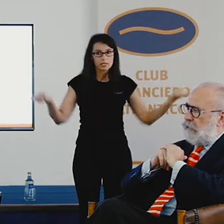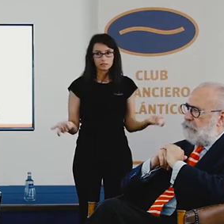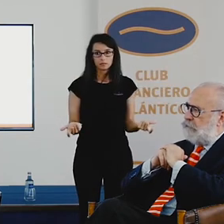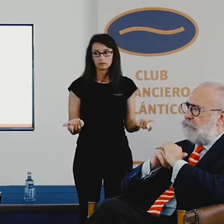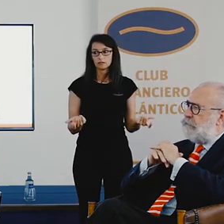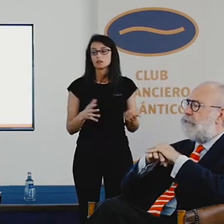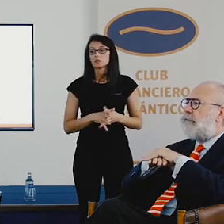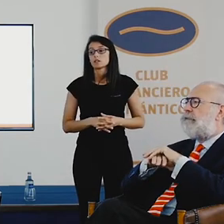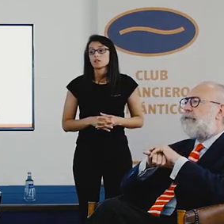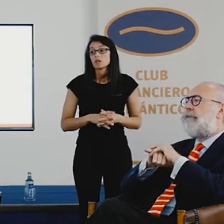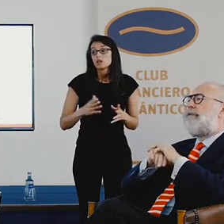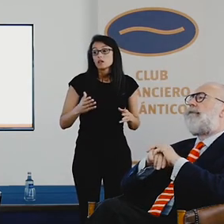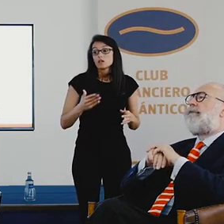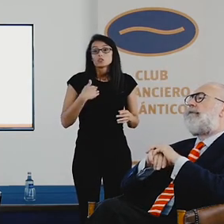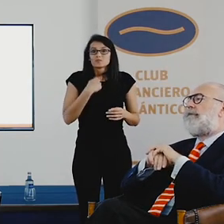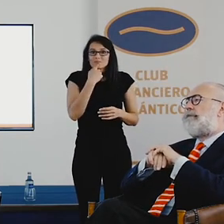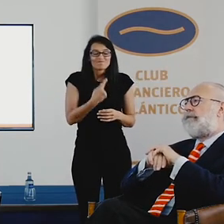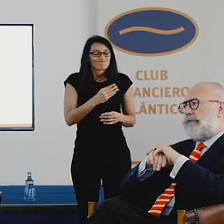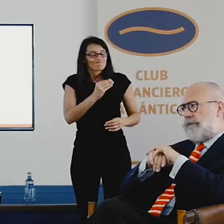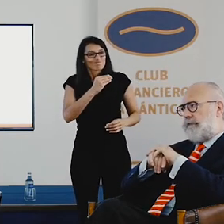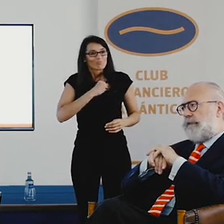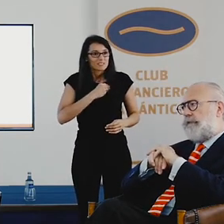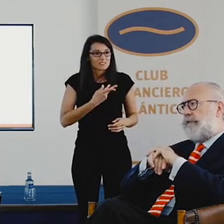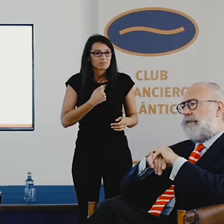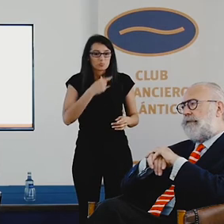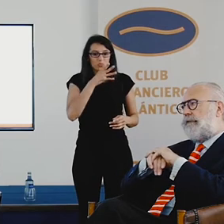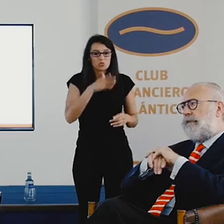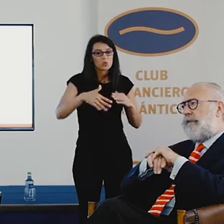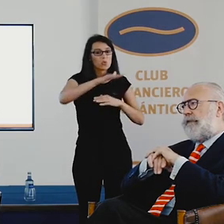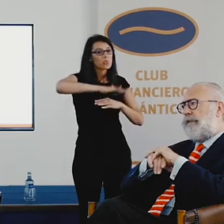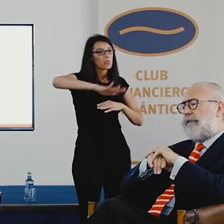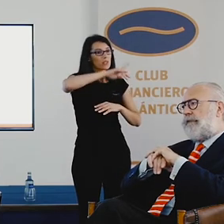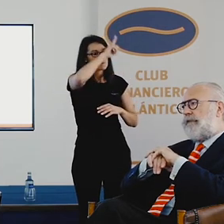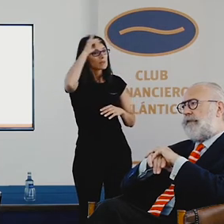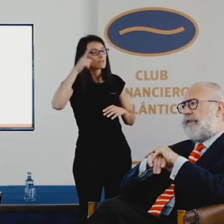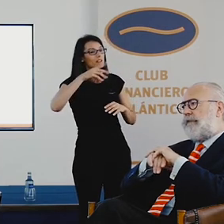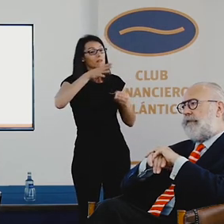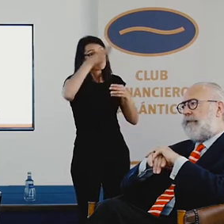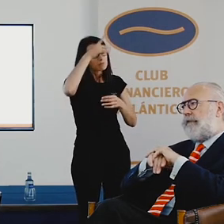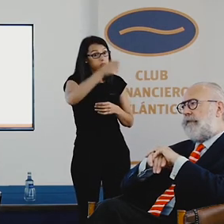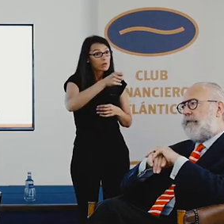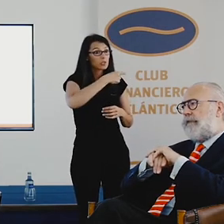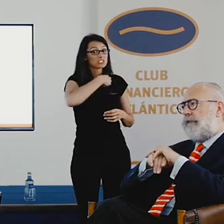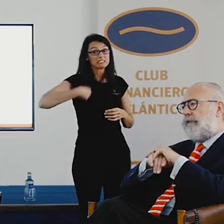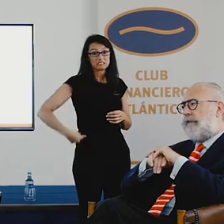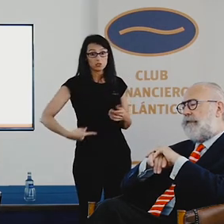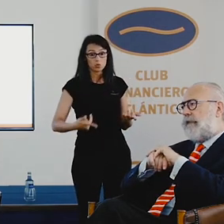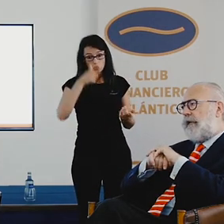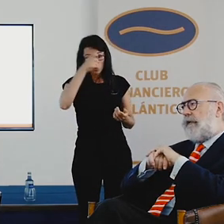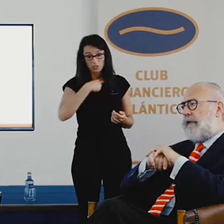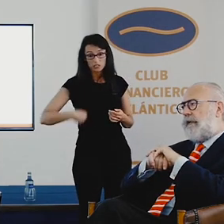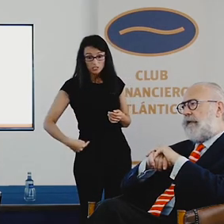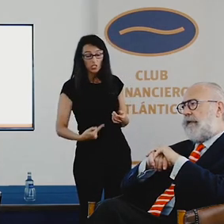más. Desgraciadamente, y digo desgraciadamente, yo que vivo bastante cerca del barrio de Usera, en Madrid, que es, sabéis que es el barrio chino de Madrid, donde un